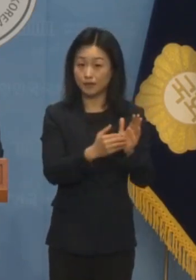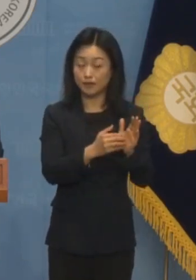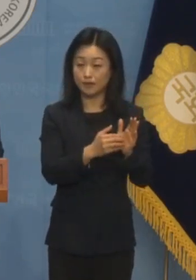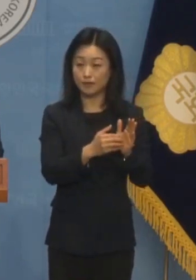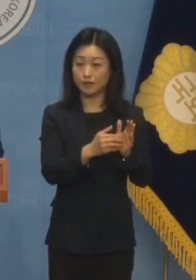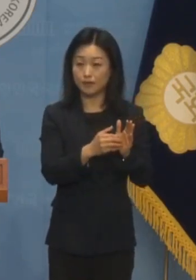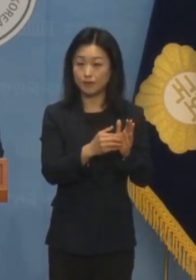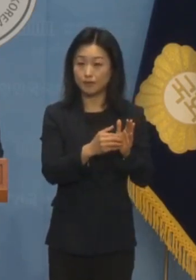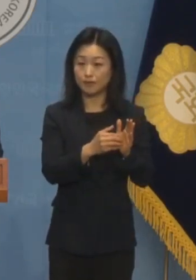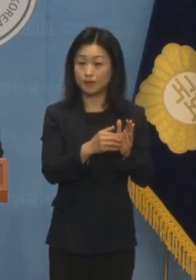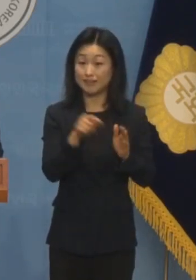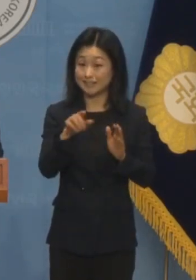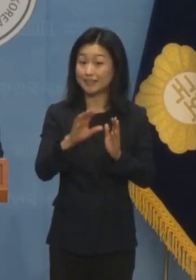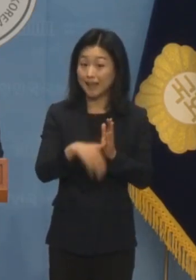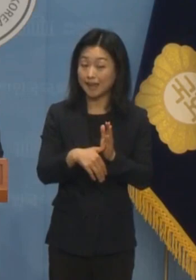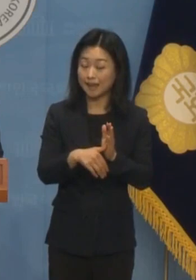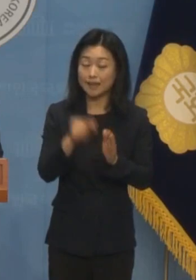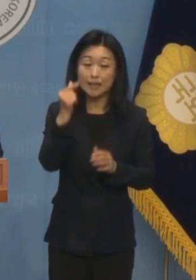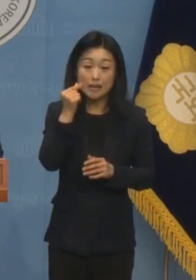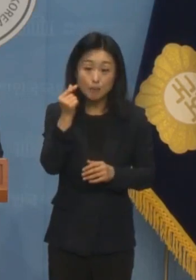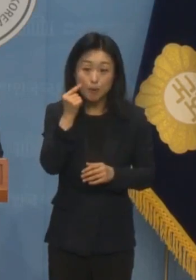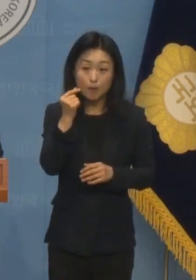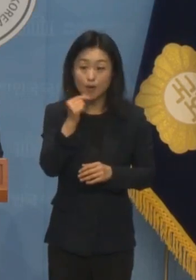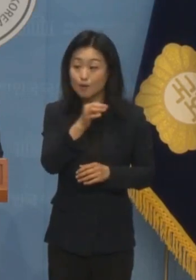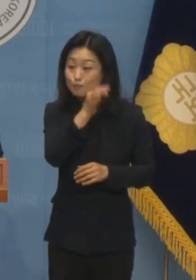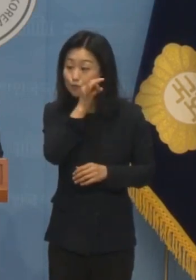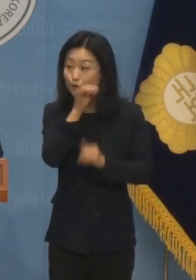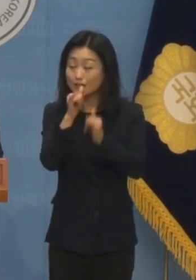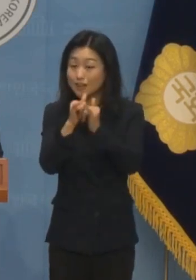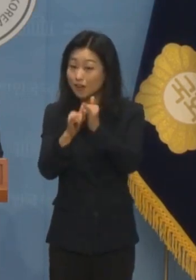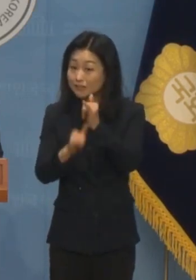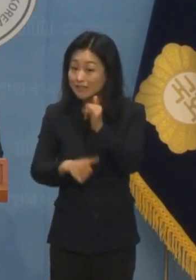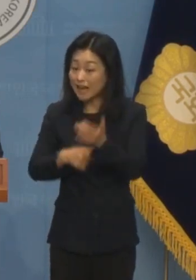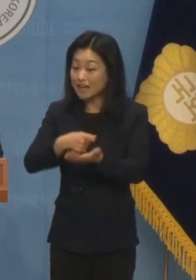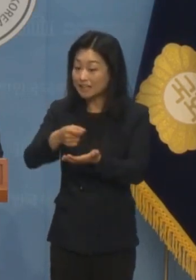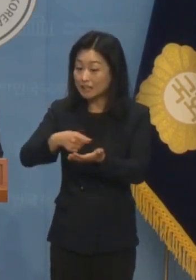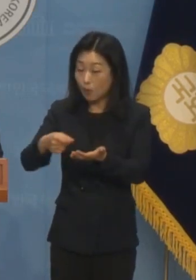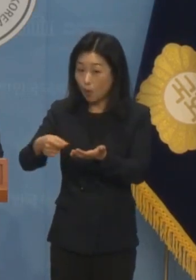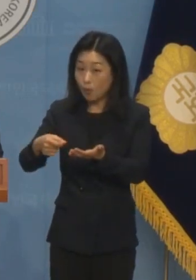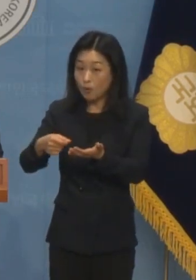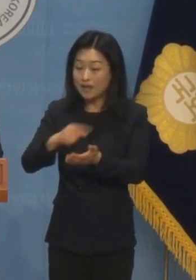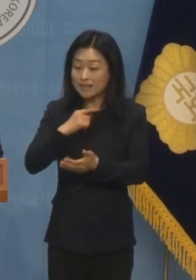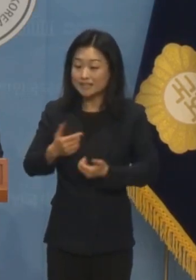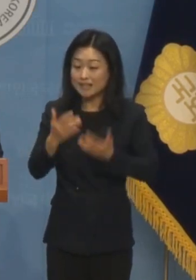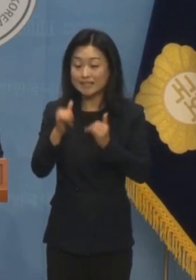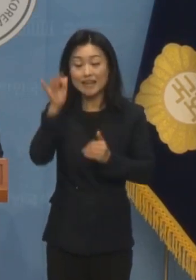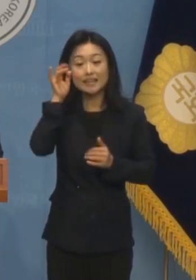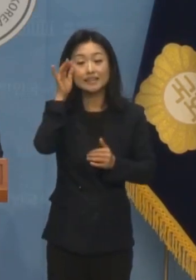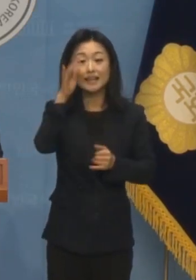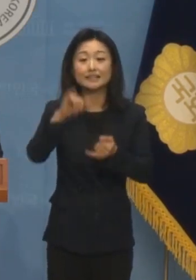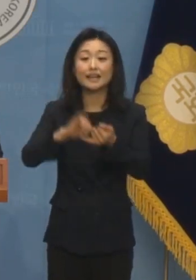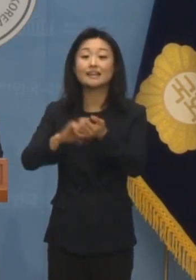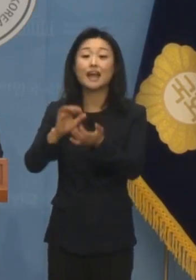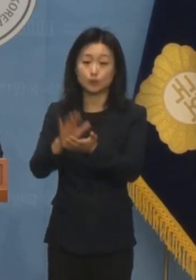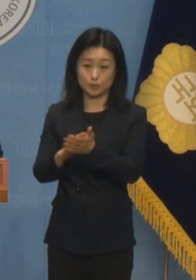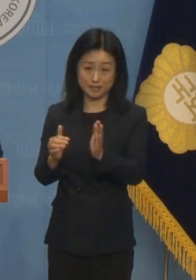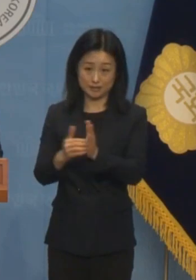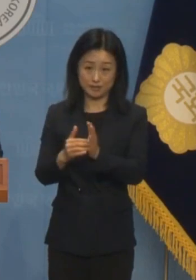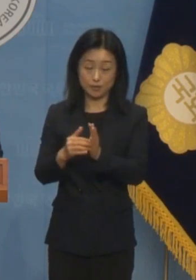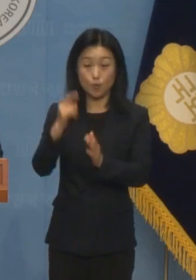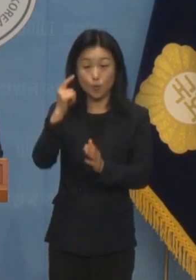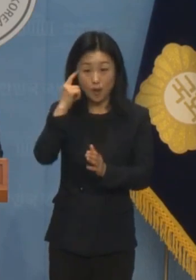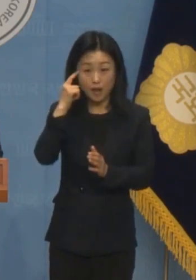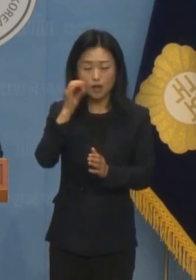천명했습니다이 당시에 일본은 자신들의 부끄러운 역사를 기록하고 희생자를 기르겠다고 약속했습니다 왜냐